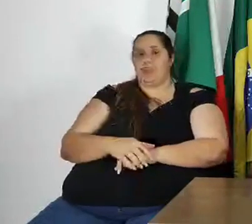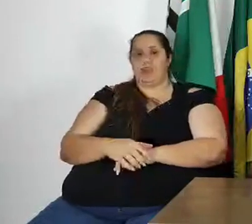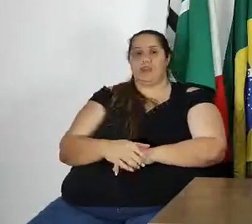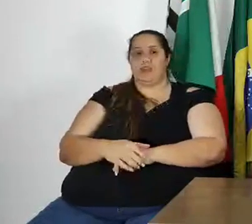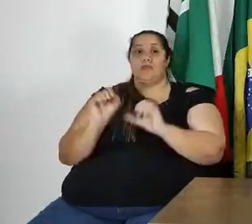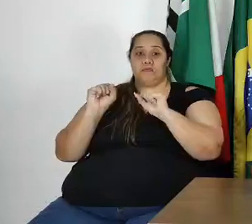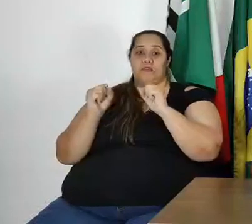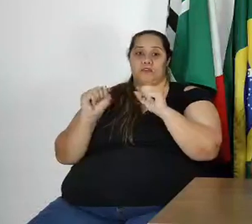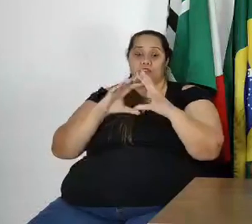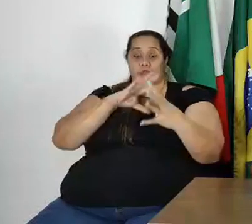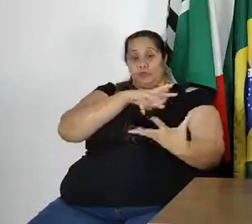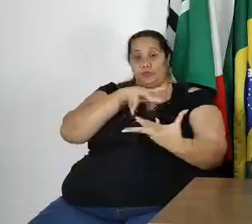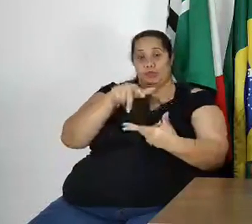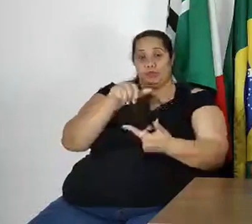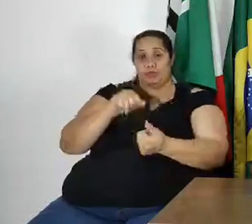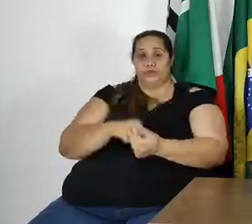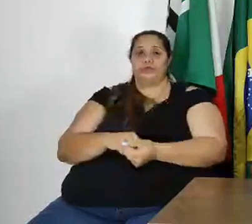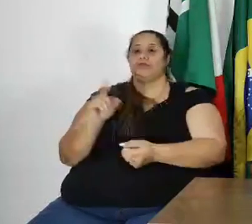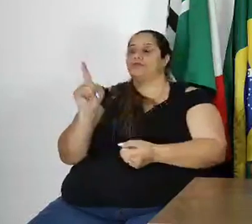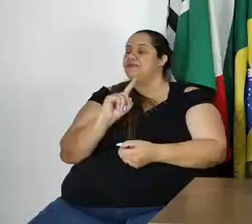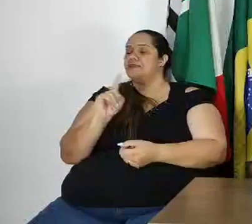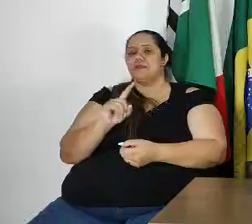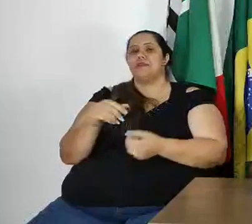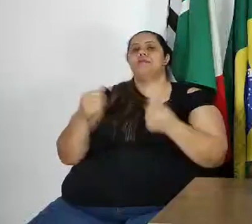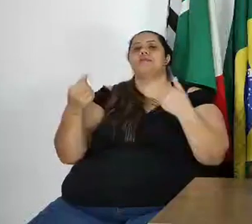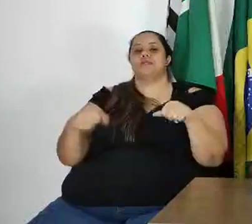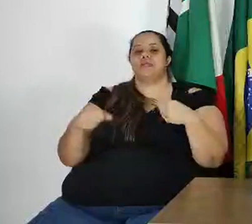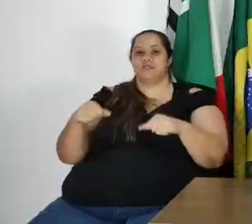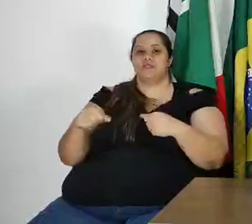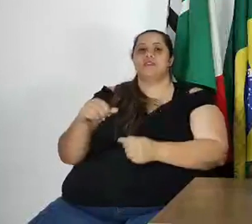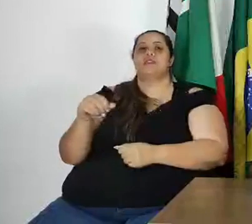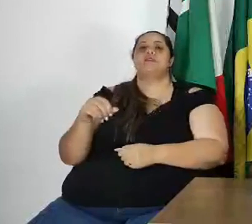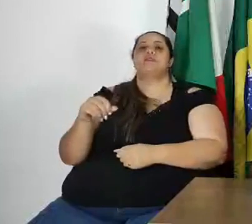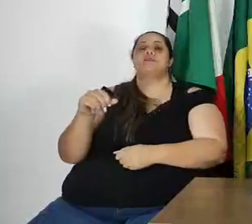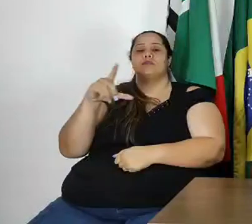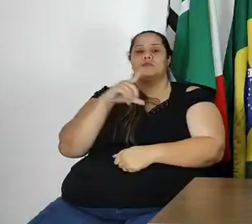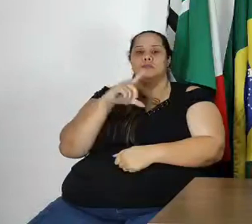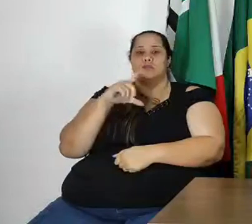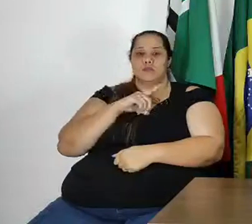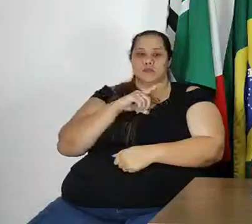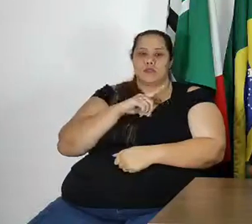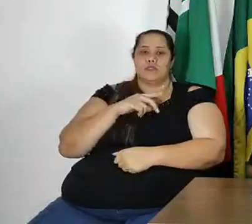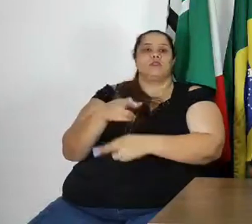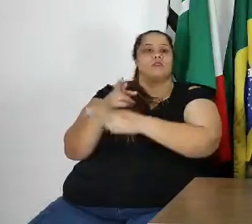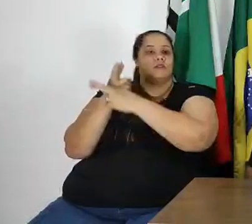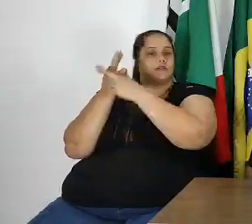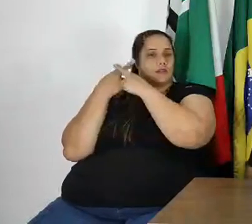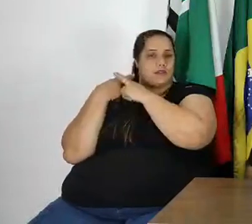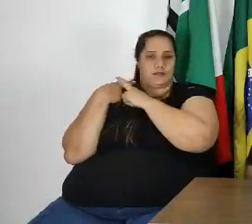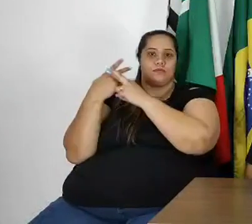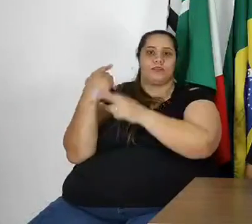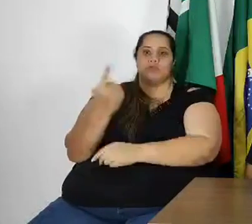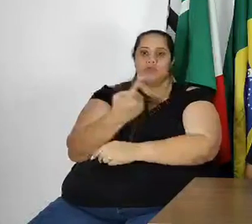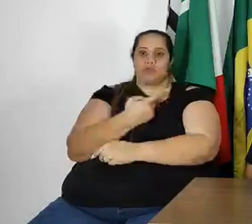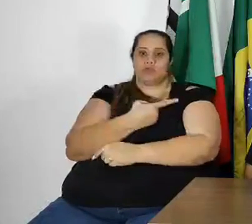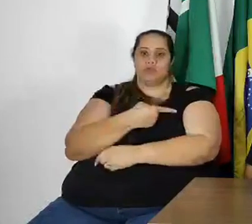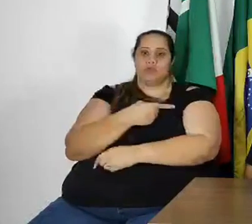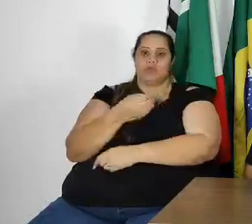a igreja? Precisamos sim ser mais responsáveis pelos nossos filhos. Em